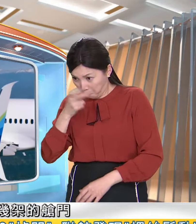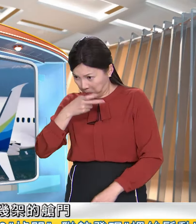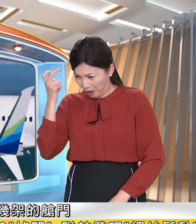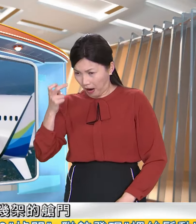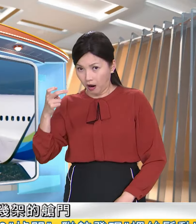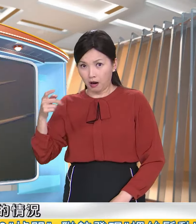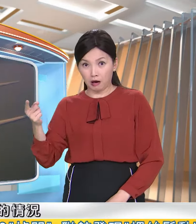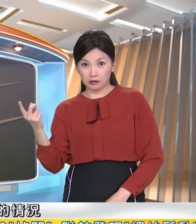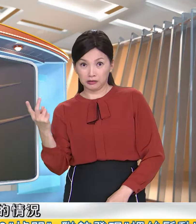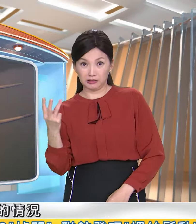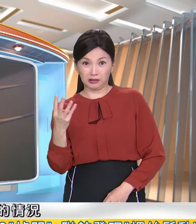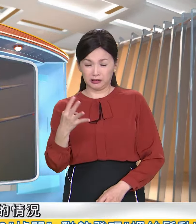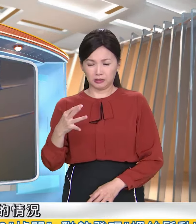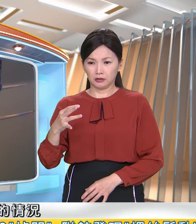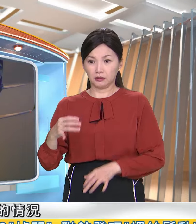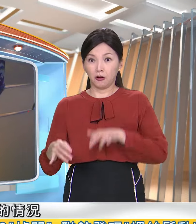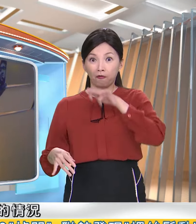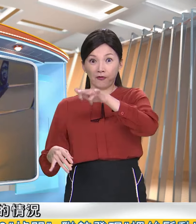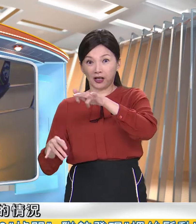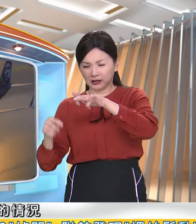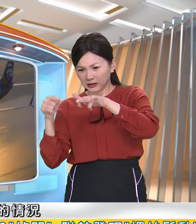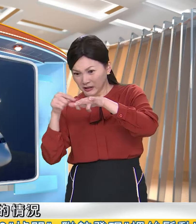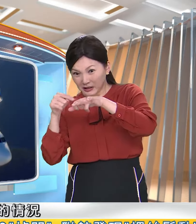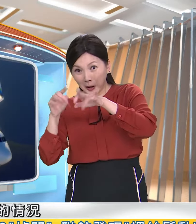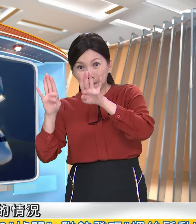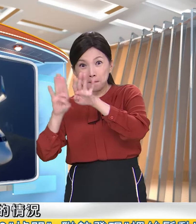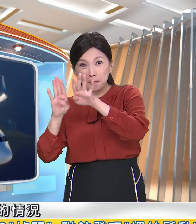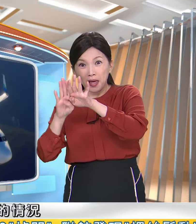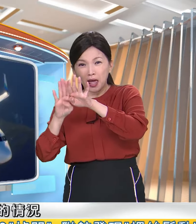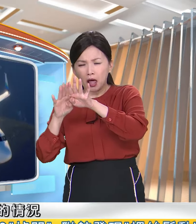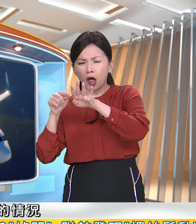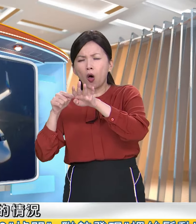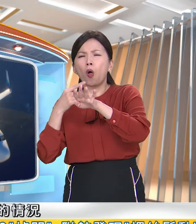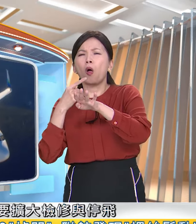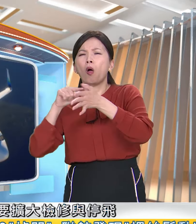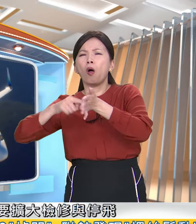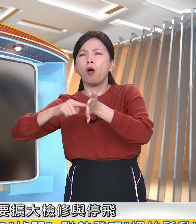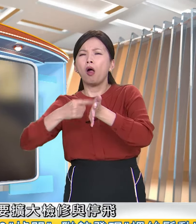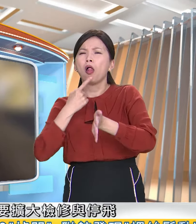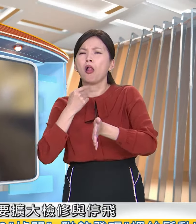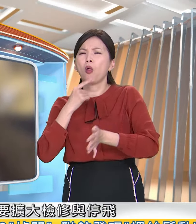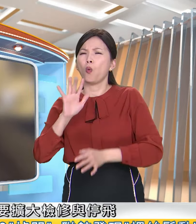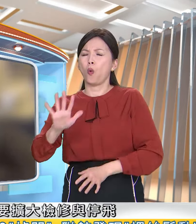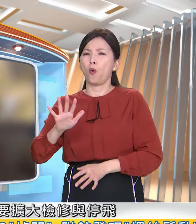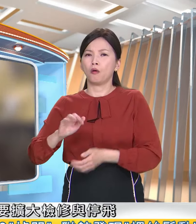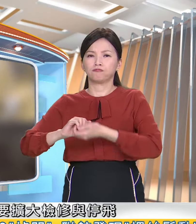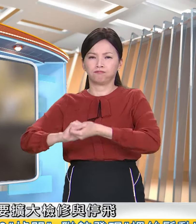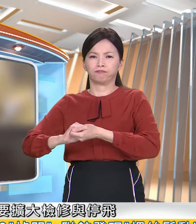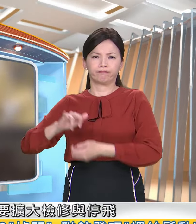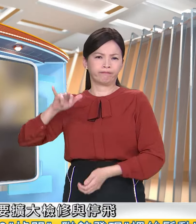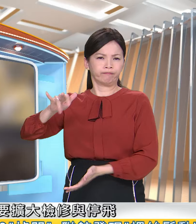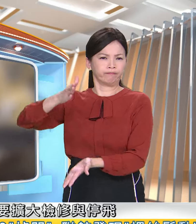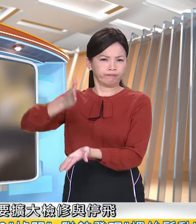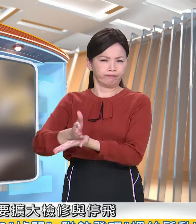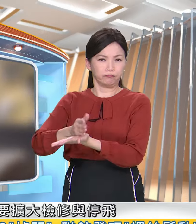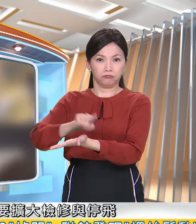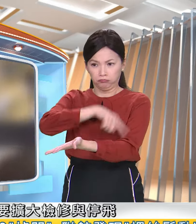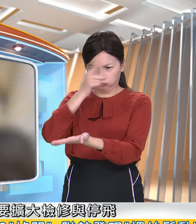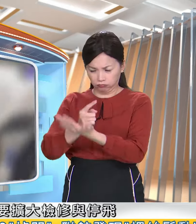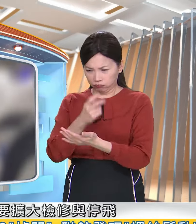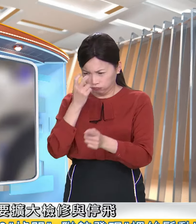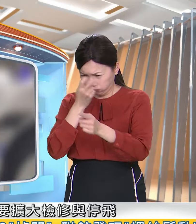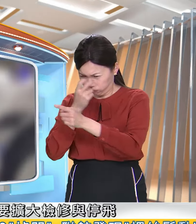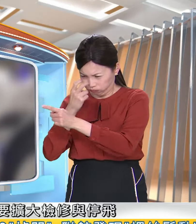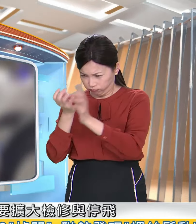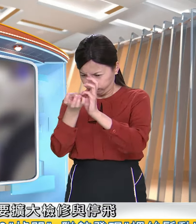的舱门也有螺栓松脱的情况，因此业者决定要扩大检修